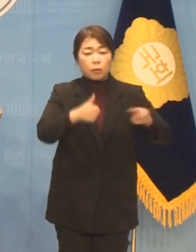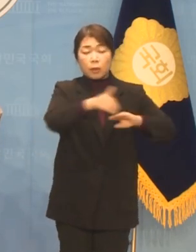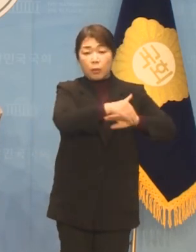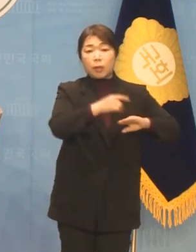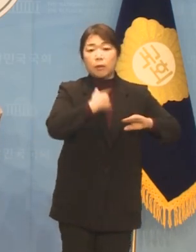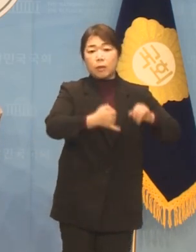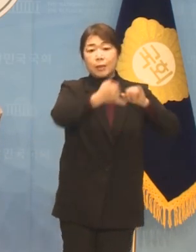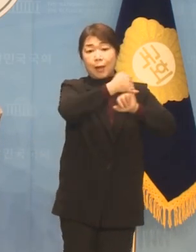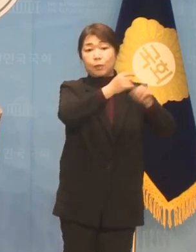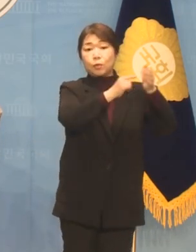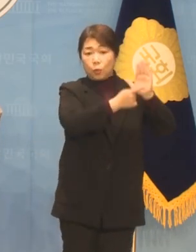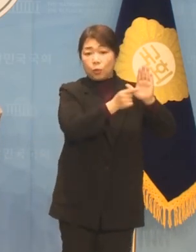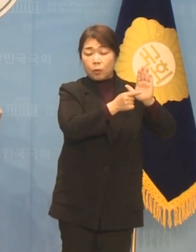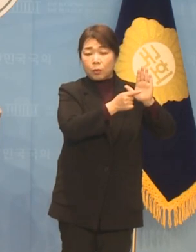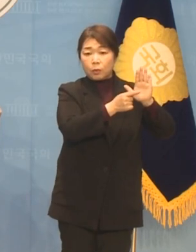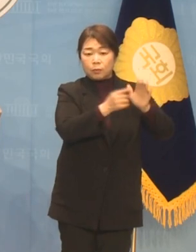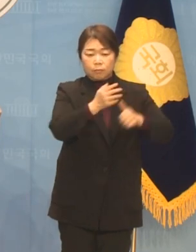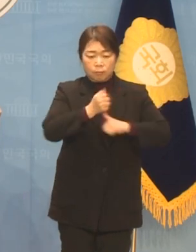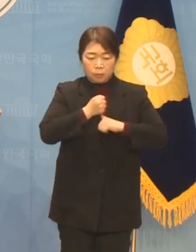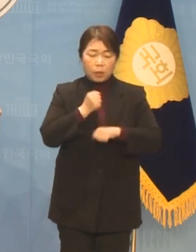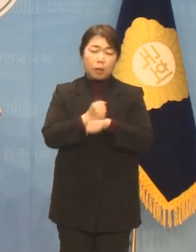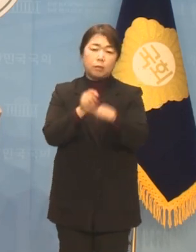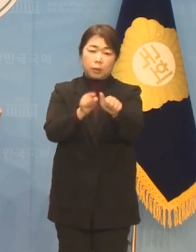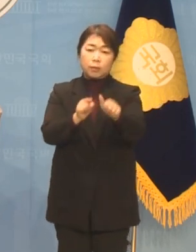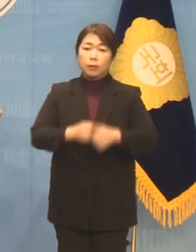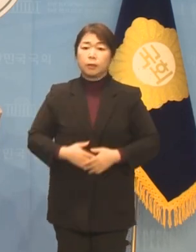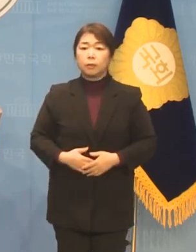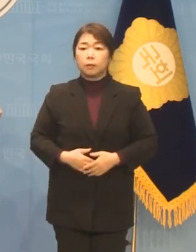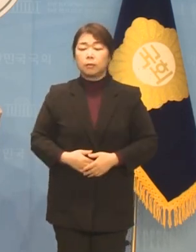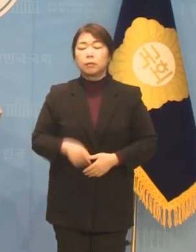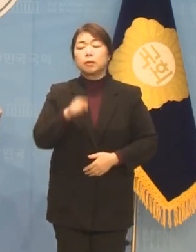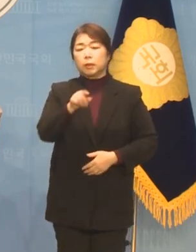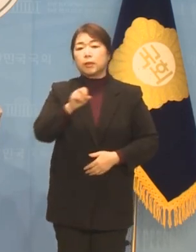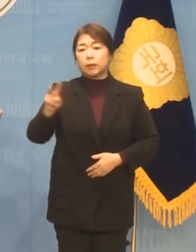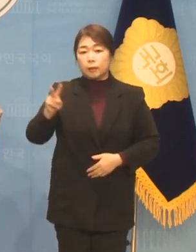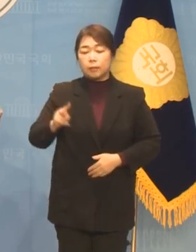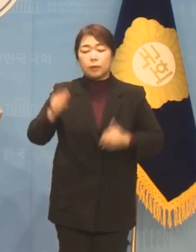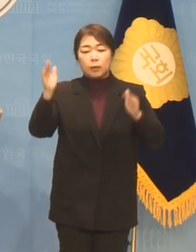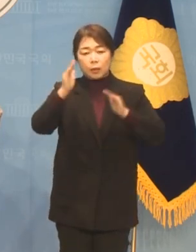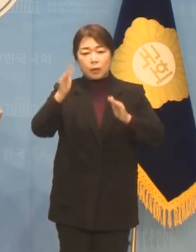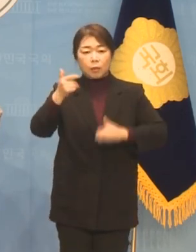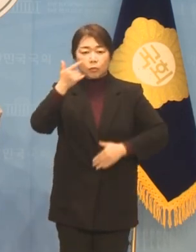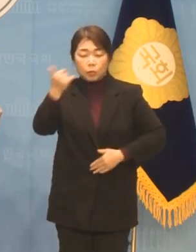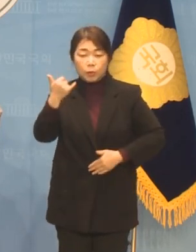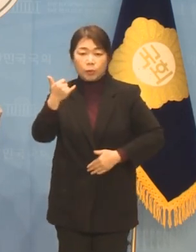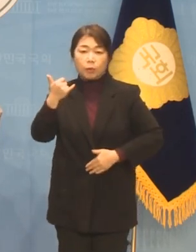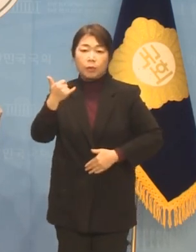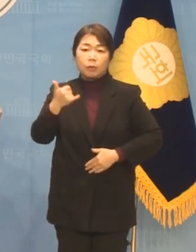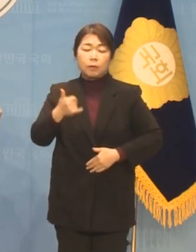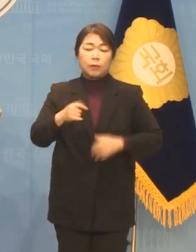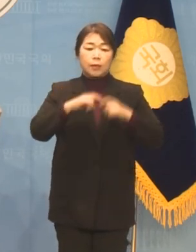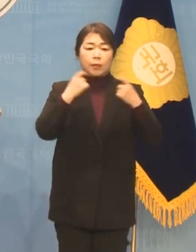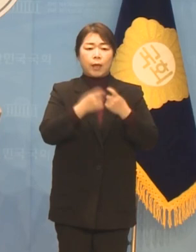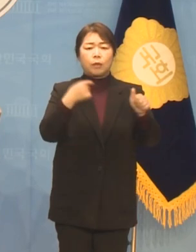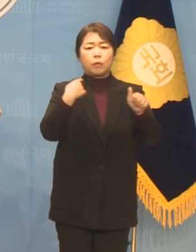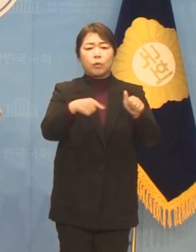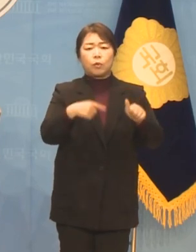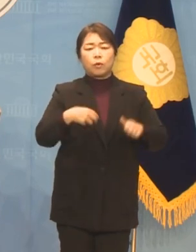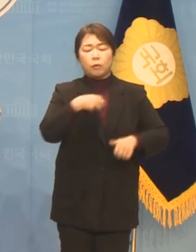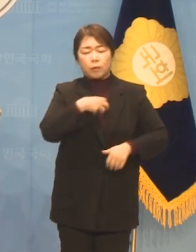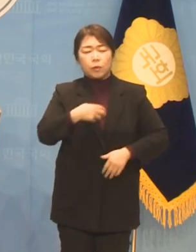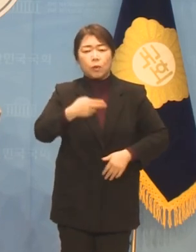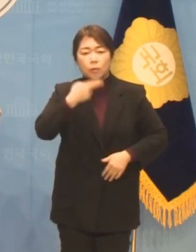대국민 약속을 준수하십시오. 그것이야말로 학생, 학부모를